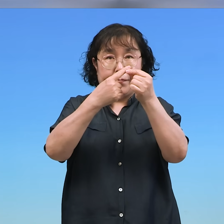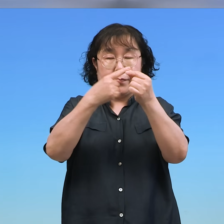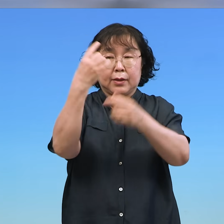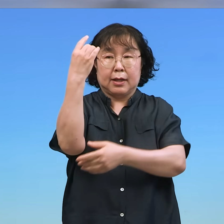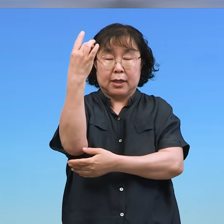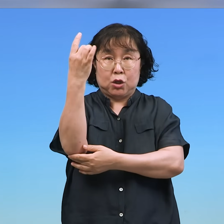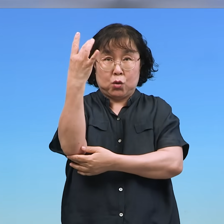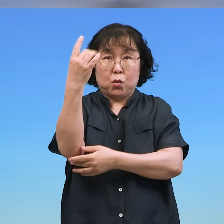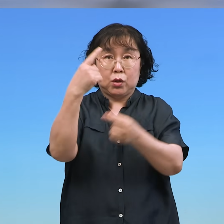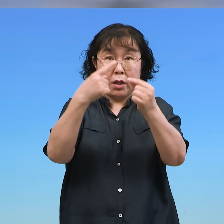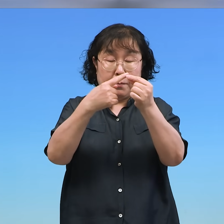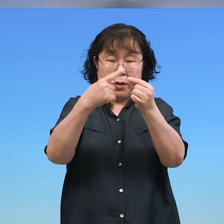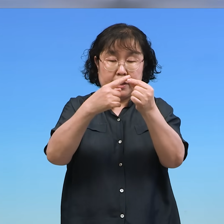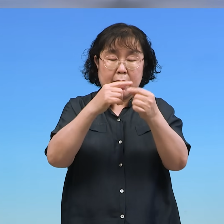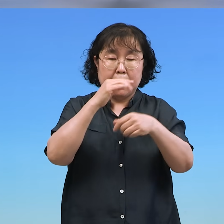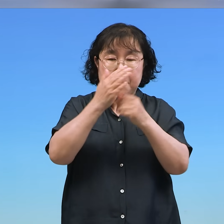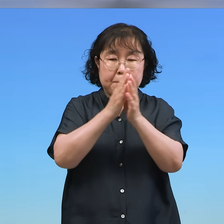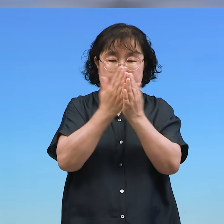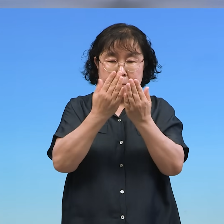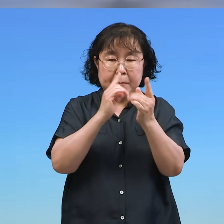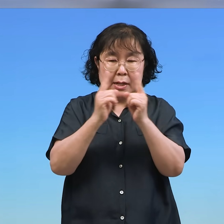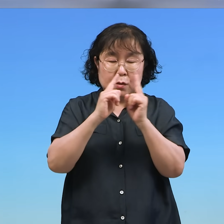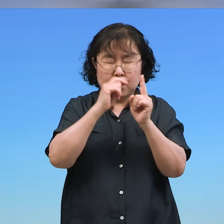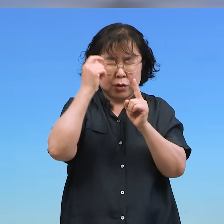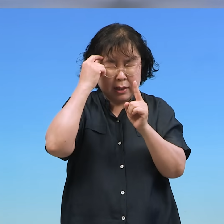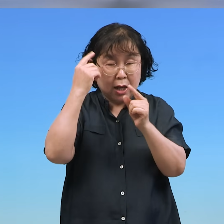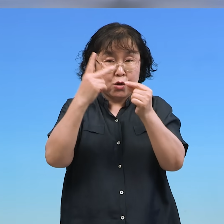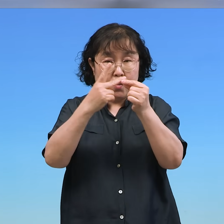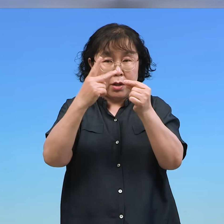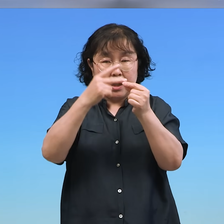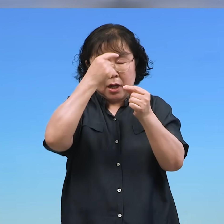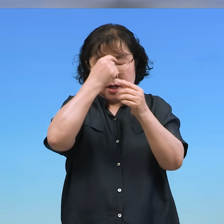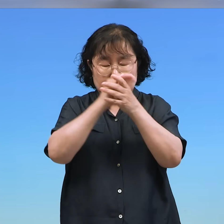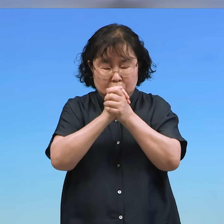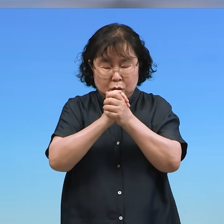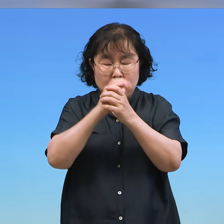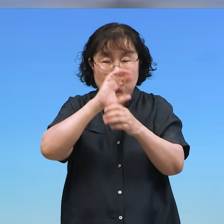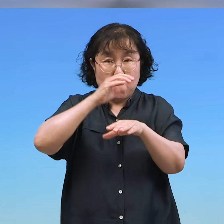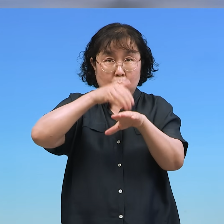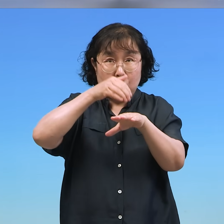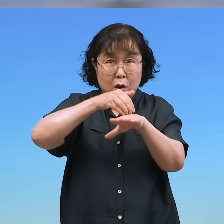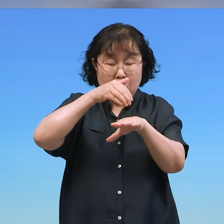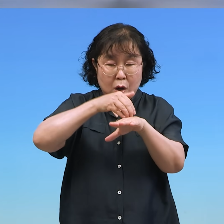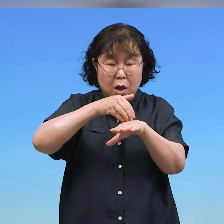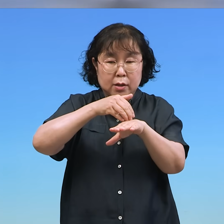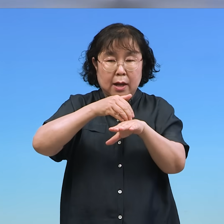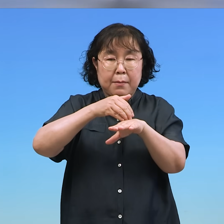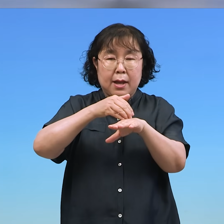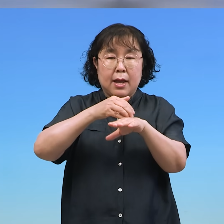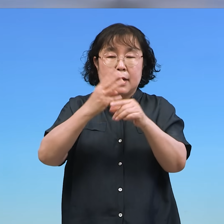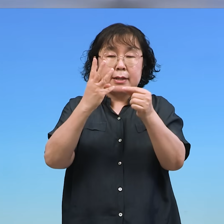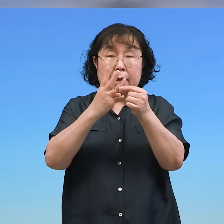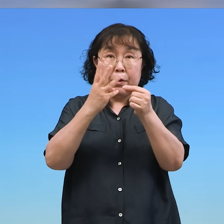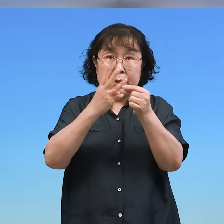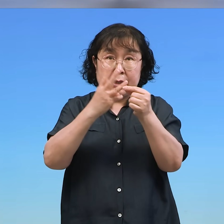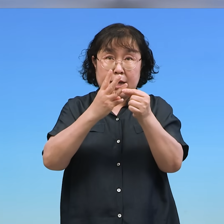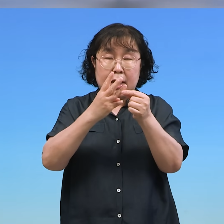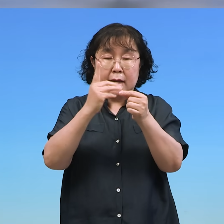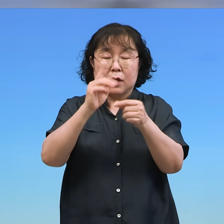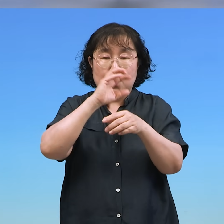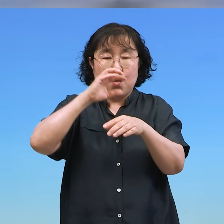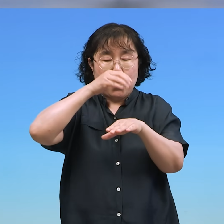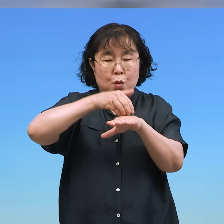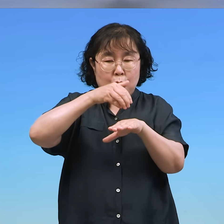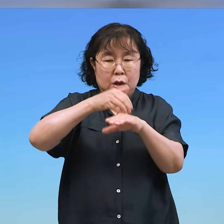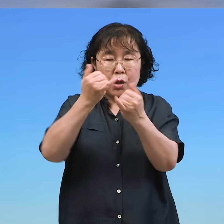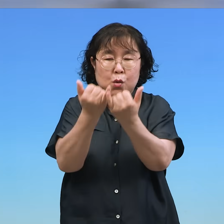첫 번째 항목이 말씀 묵상, 두 번째 항목이 기도 훈련, 그리고 세 번째 항목인 그 훈련을 개인으로 소화하지